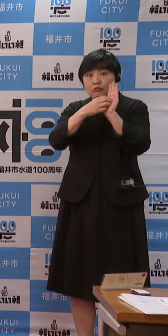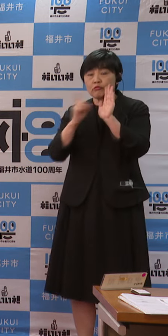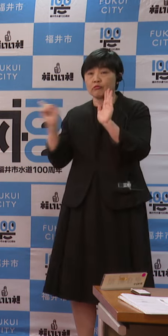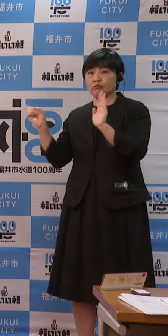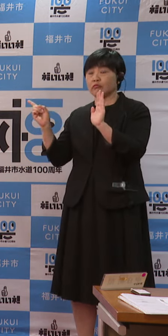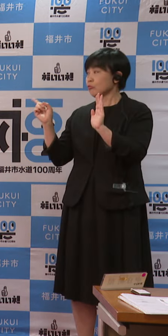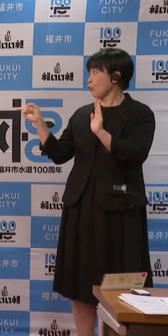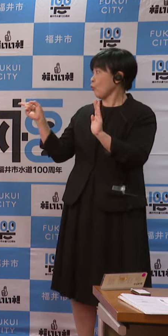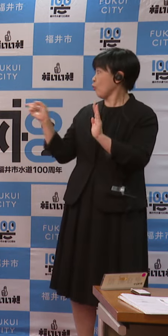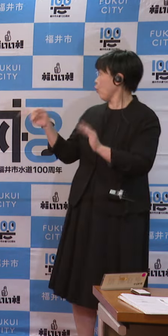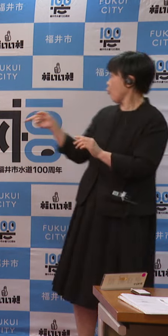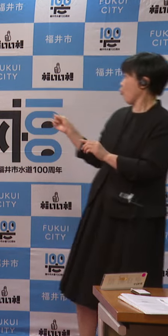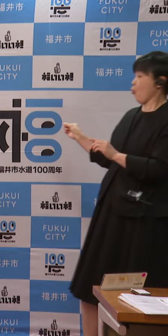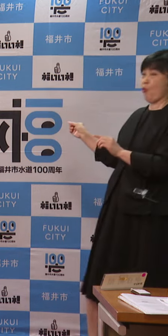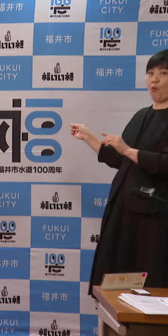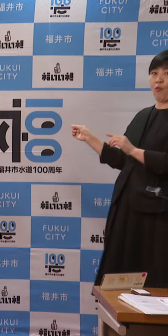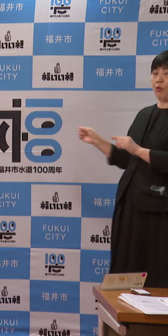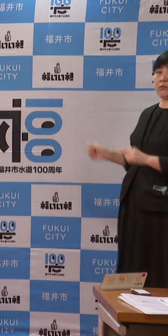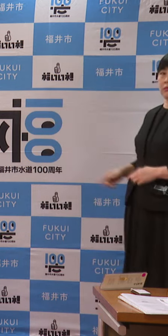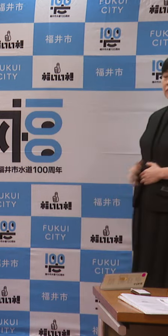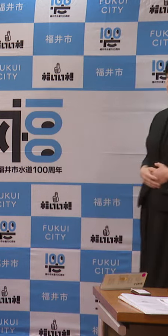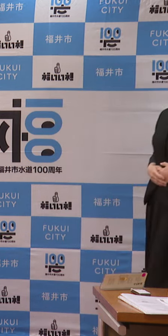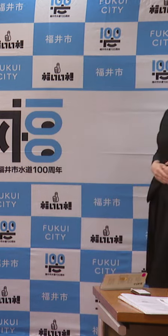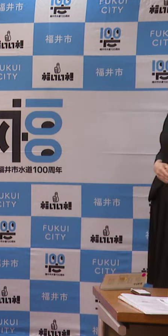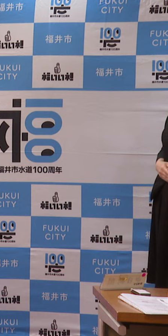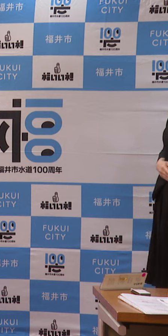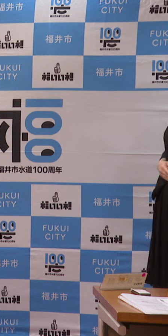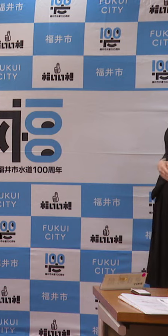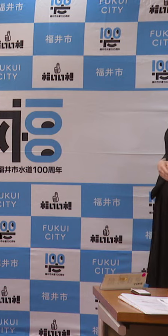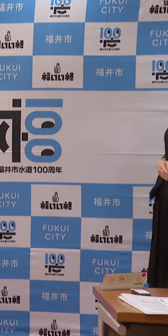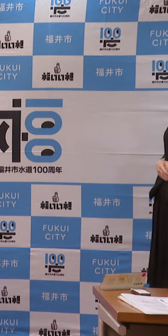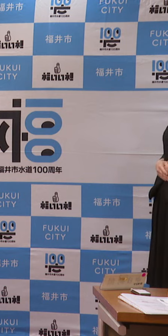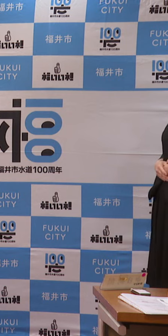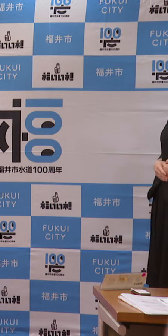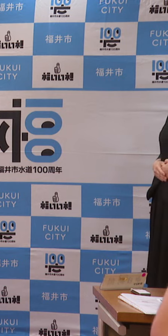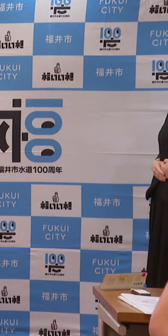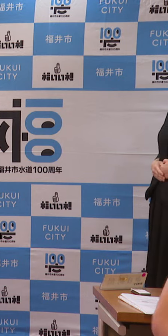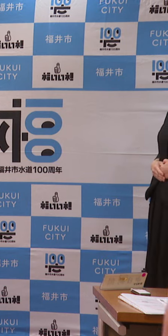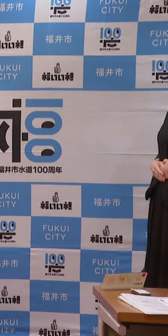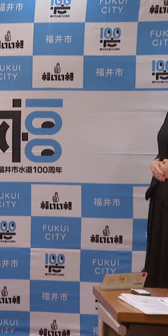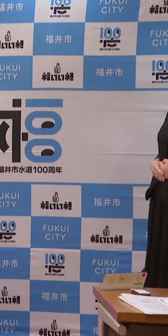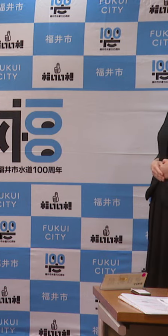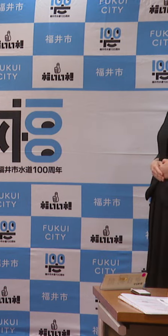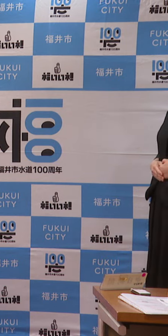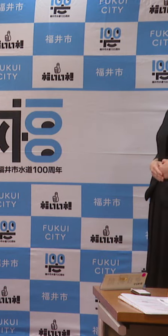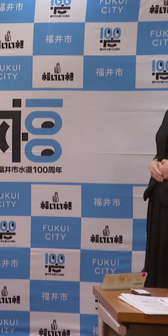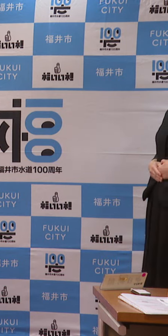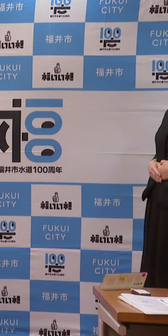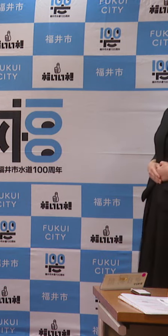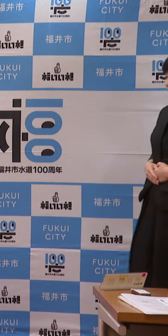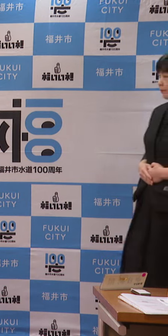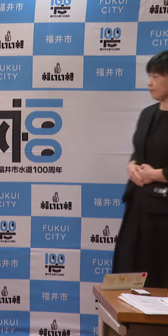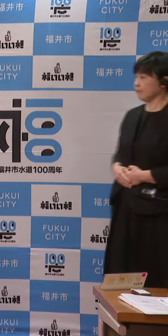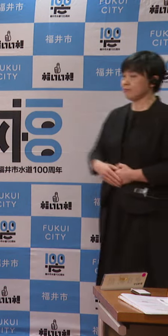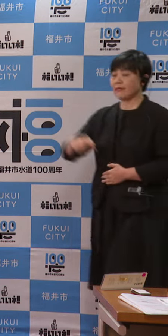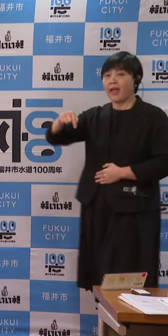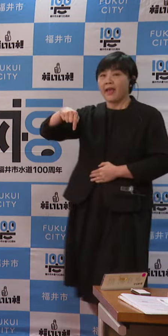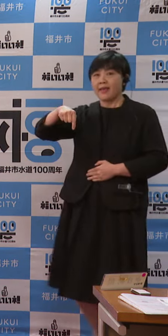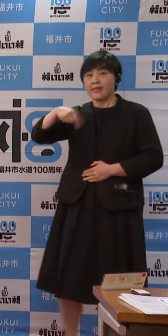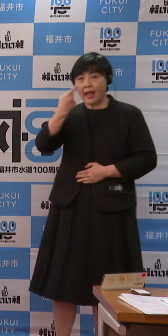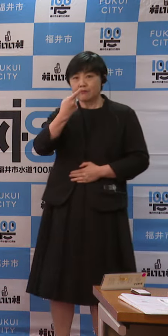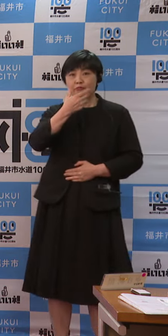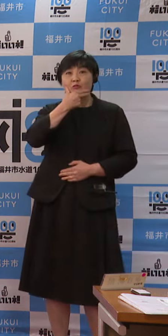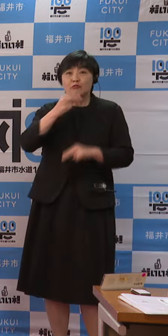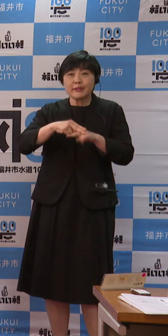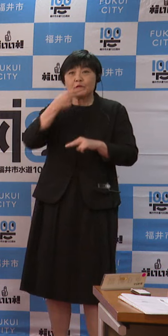字になって、これですね、100と福をこう福井の福と合わせたような形で、親しみ